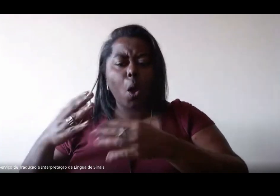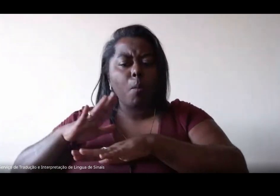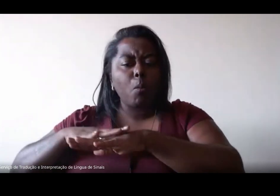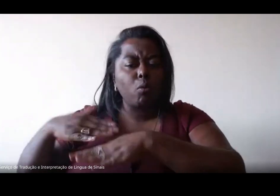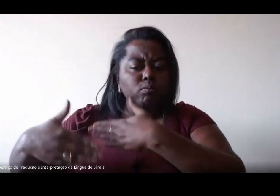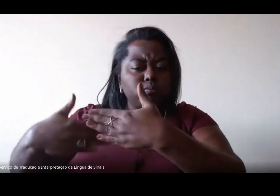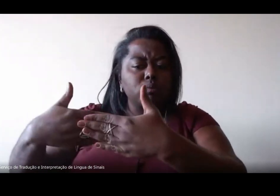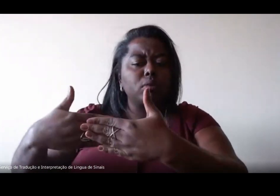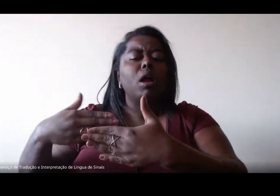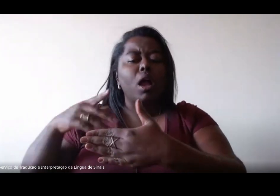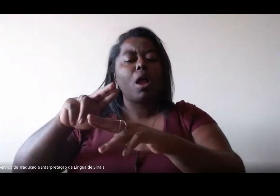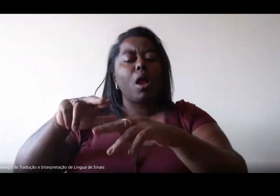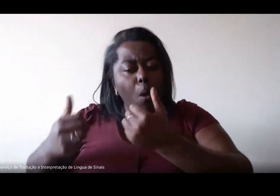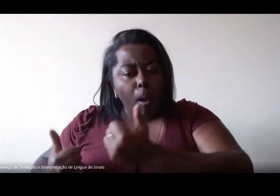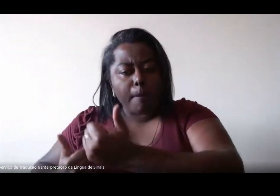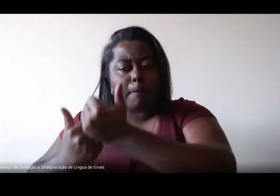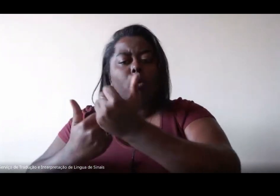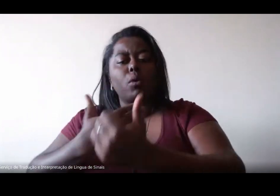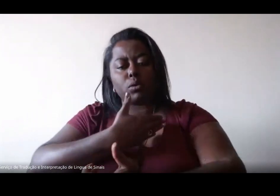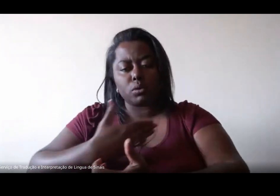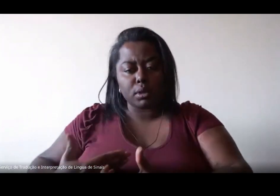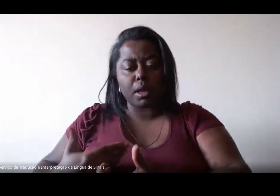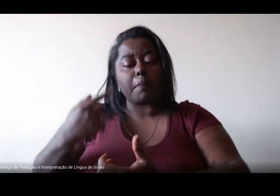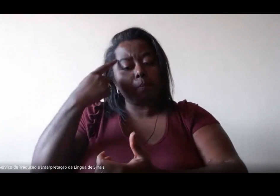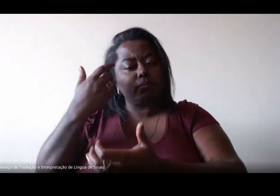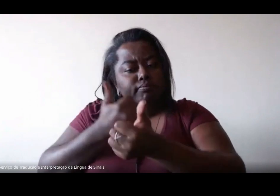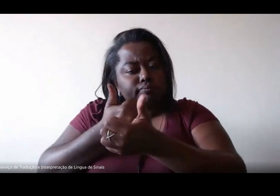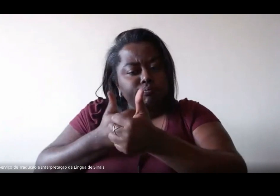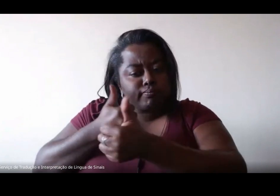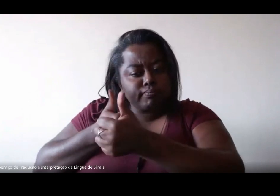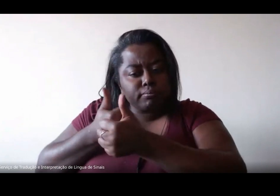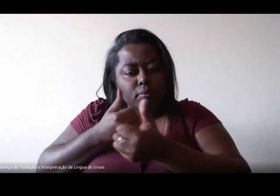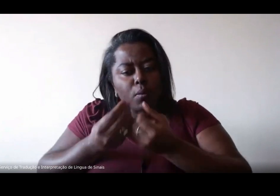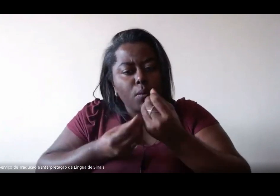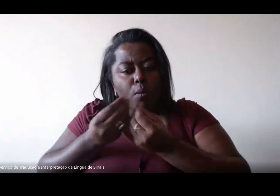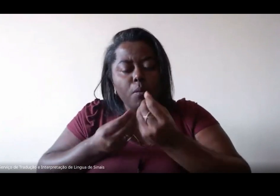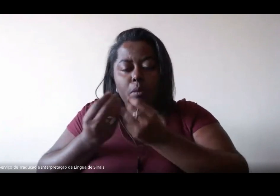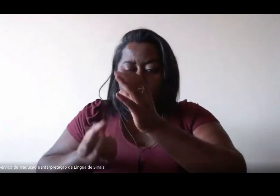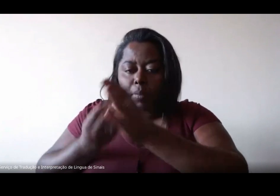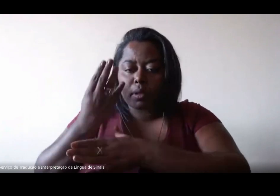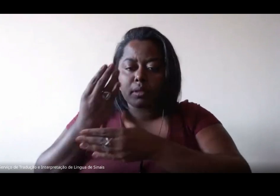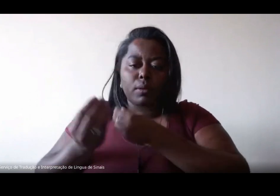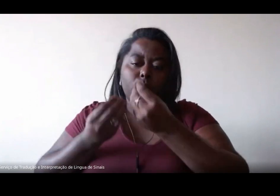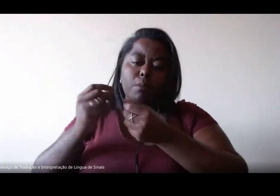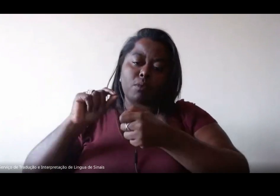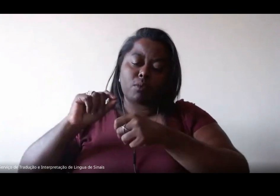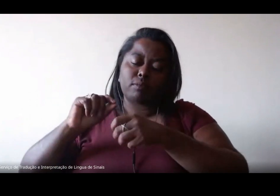todo o Estado e todo o aparato estatal pensando em como implementar e como realizar isso que está